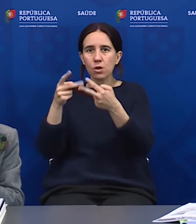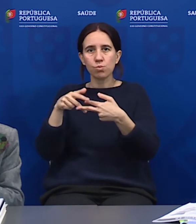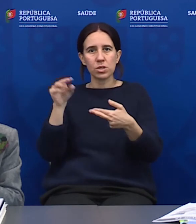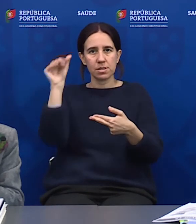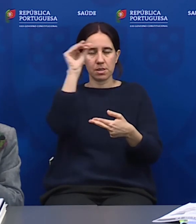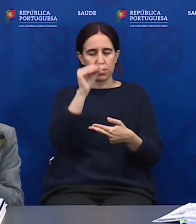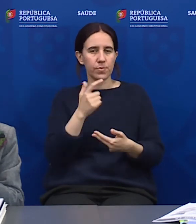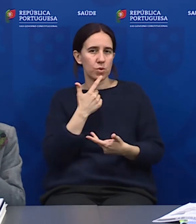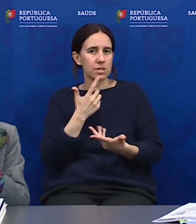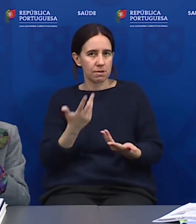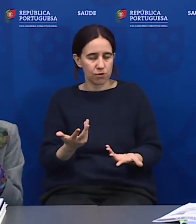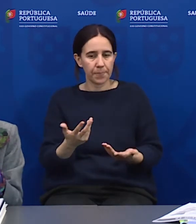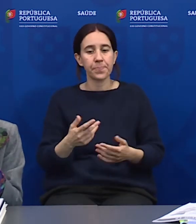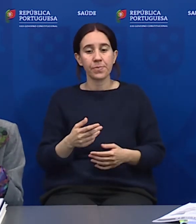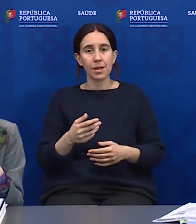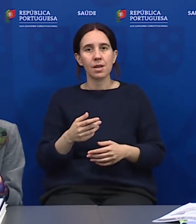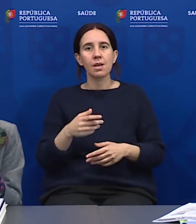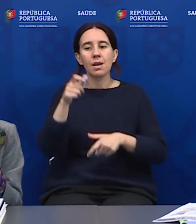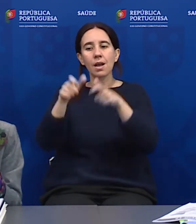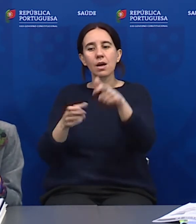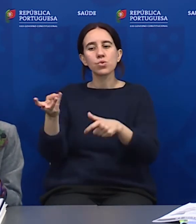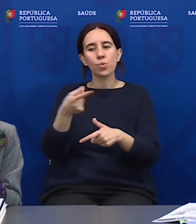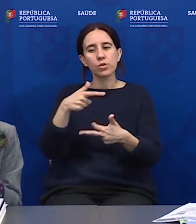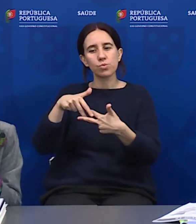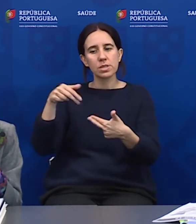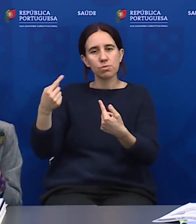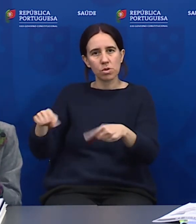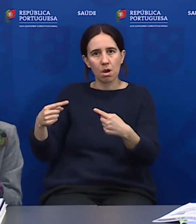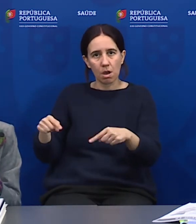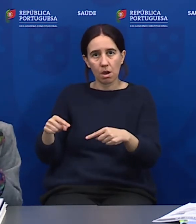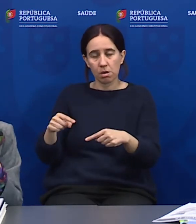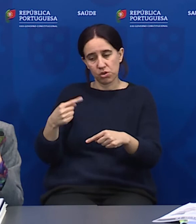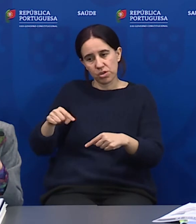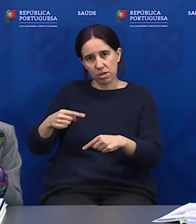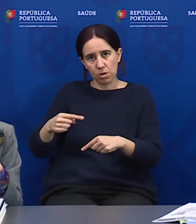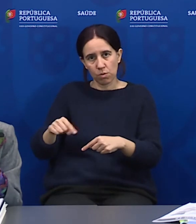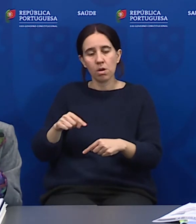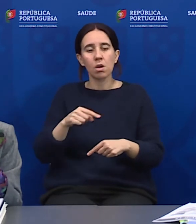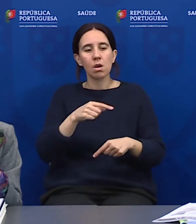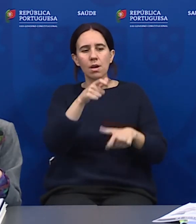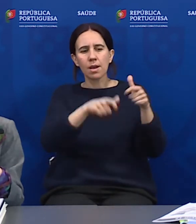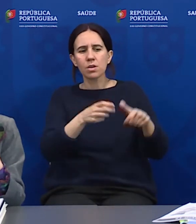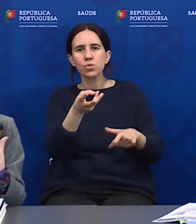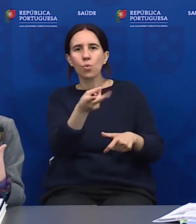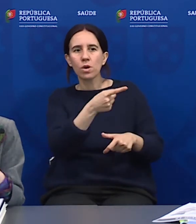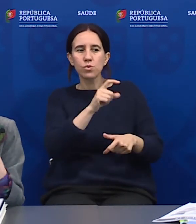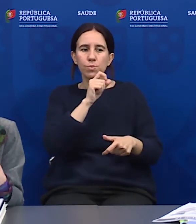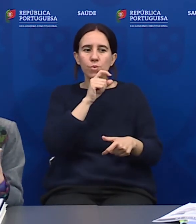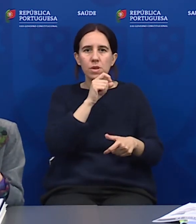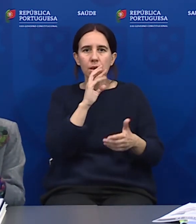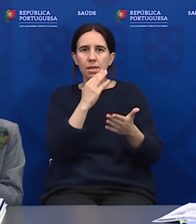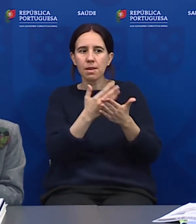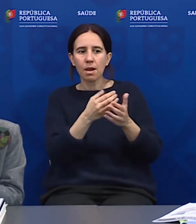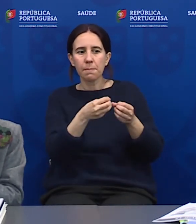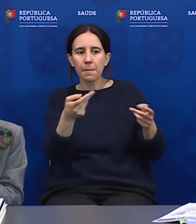município, ou seja, quantos casos é que nesse município havia, existiam, quantos casos é que podiam